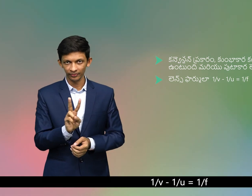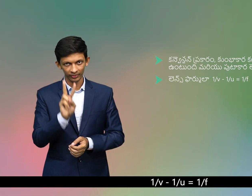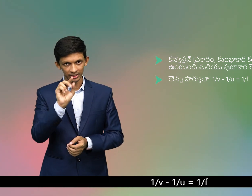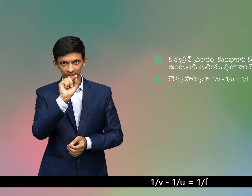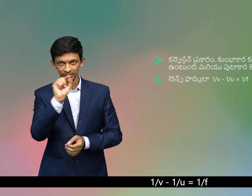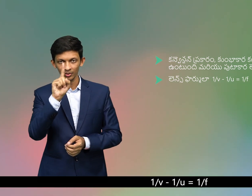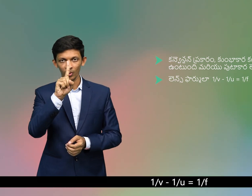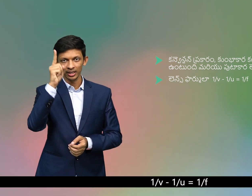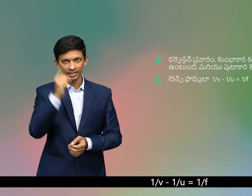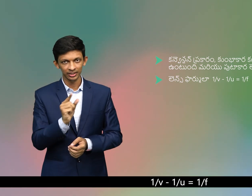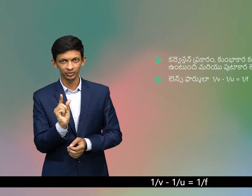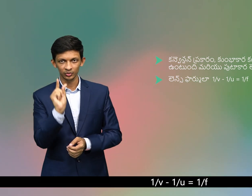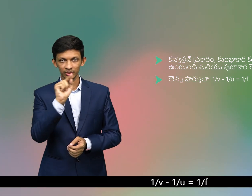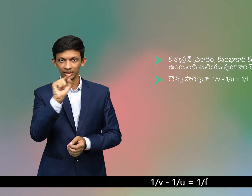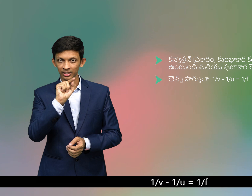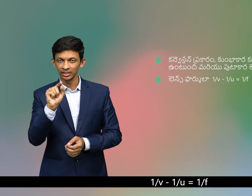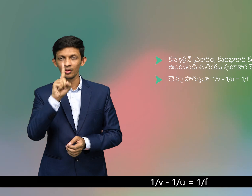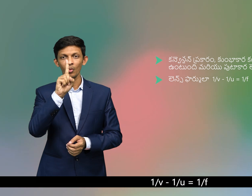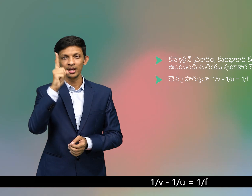1/u 1/f.